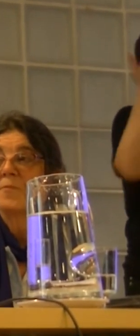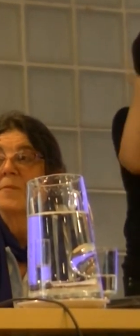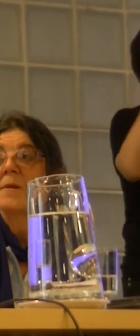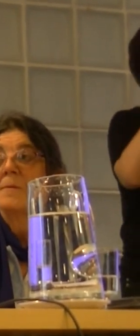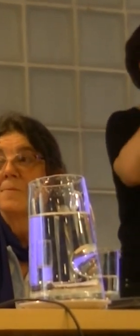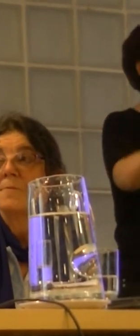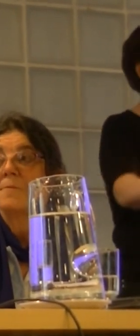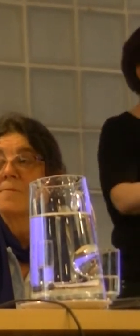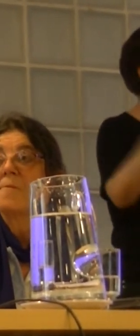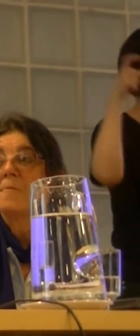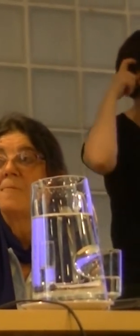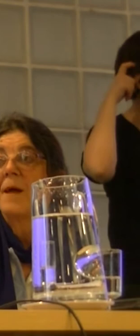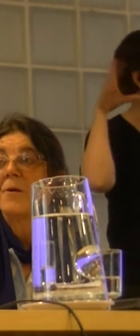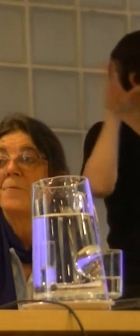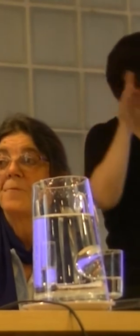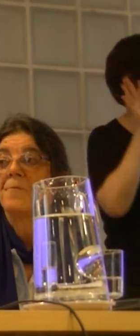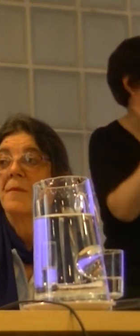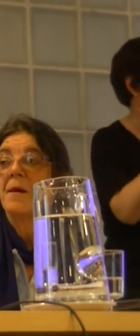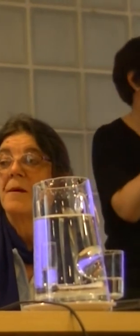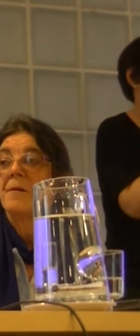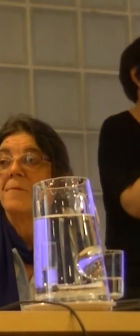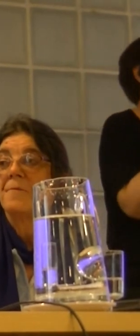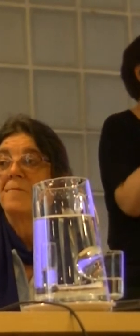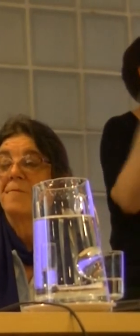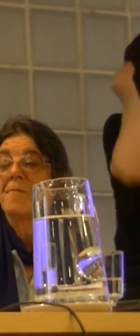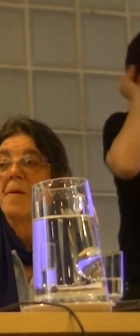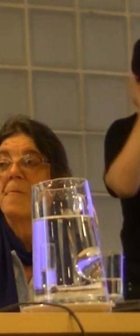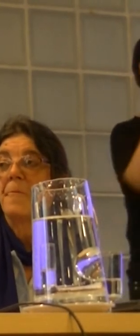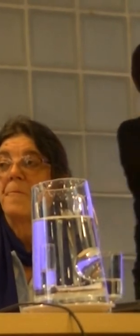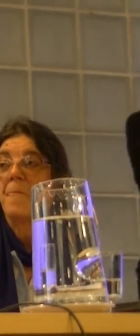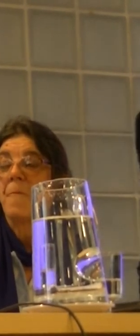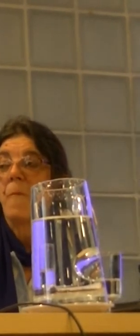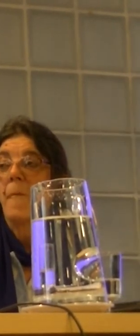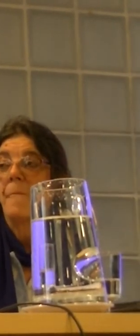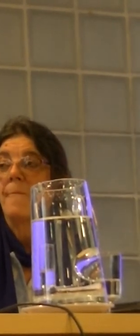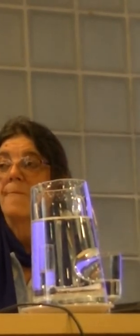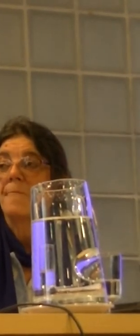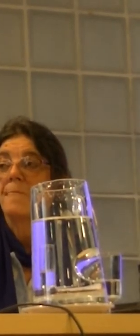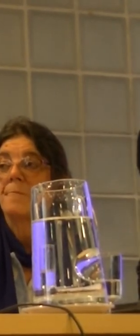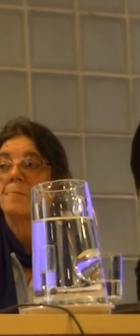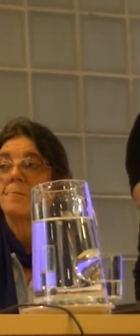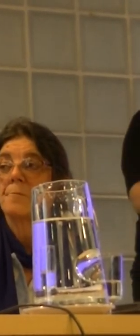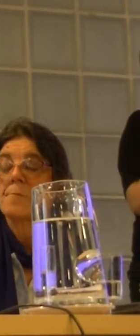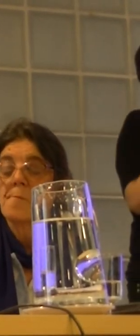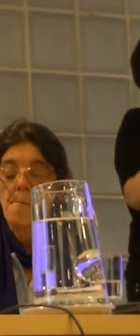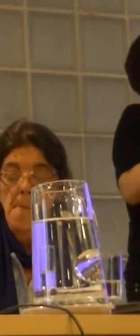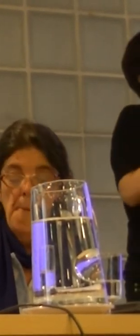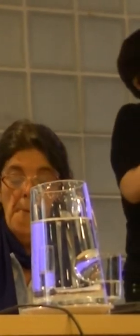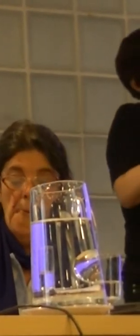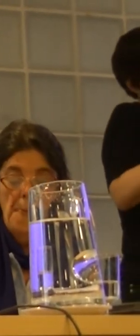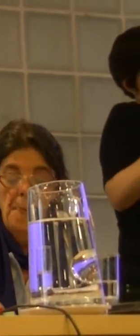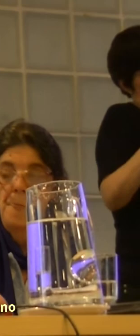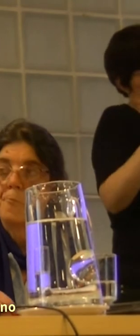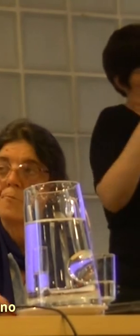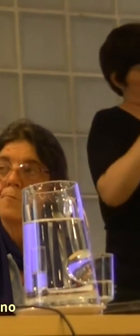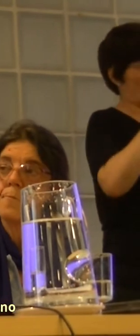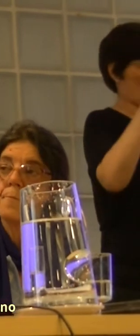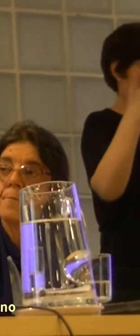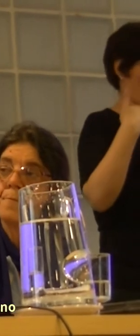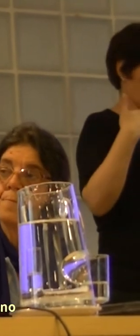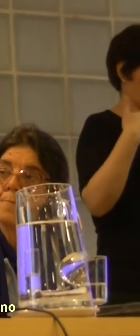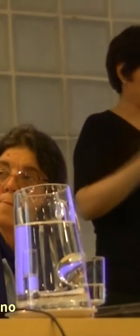chiquito. Bueno, a pesar de esa pérdida parcial que yo tenía cuando era joven, yo